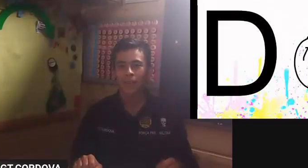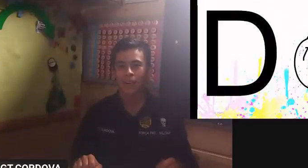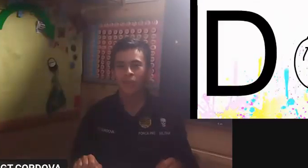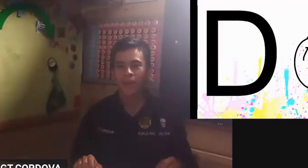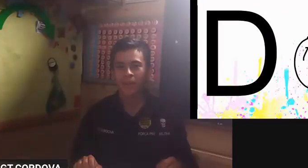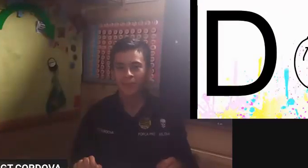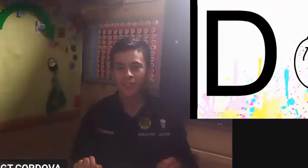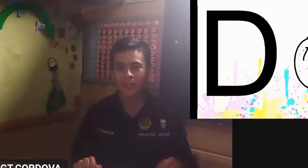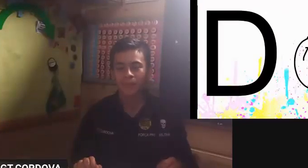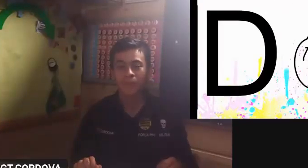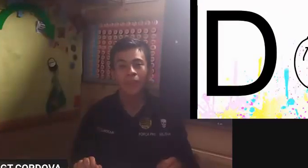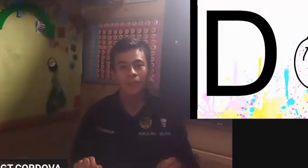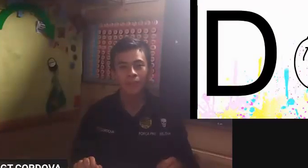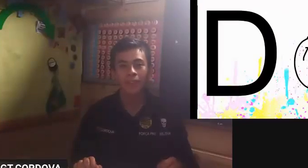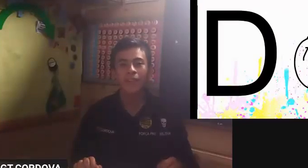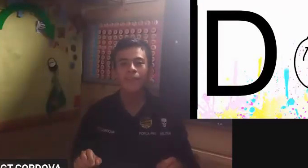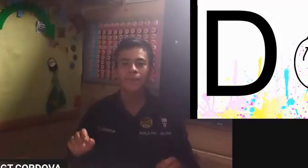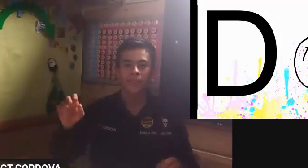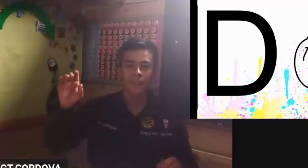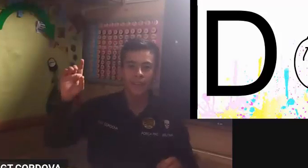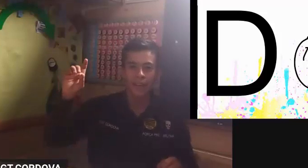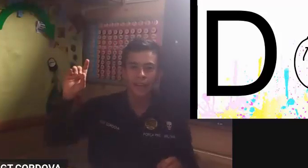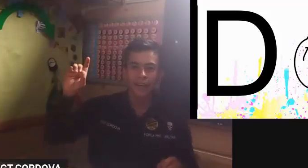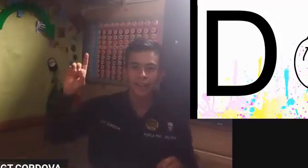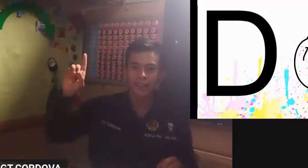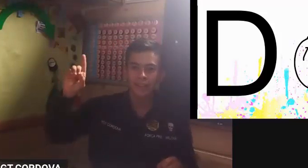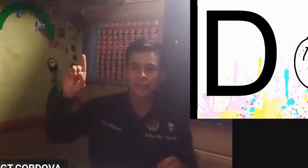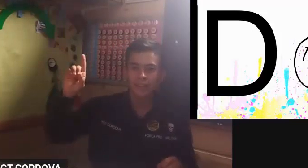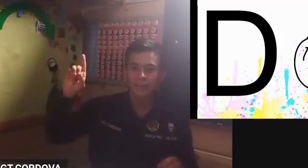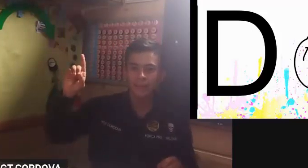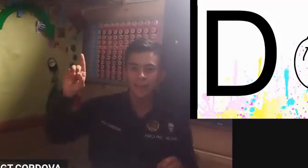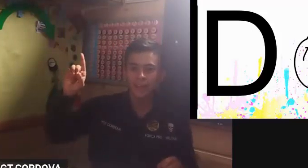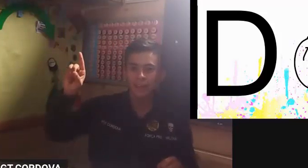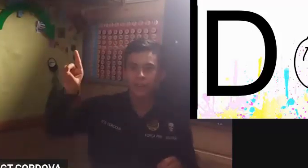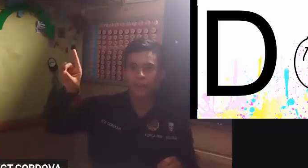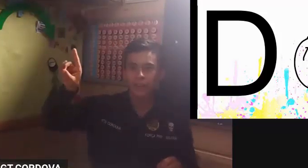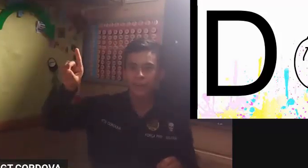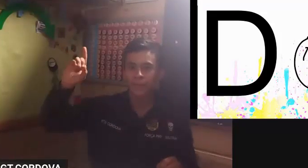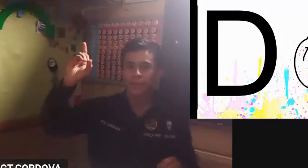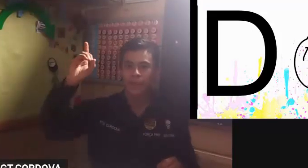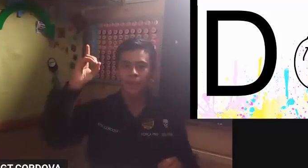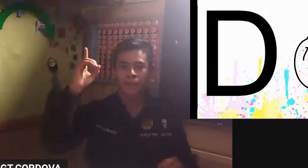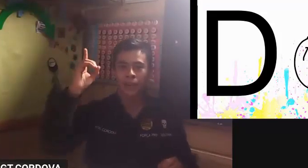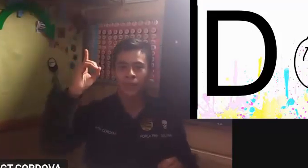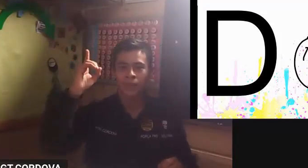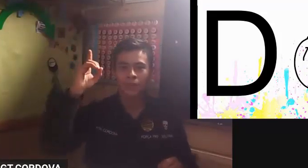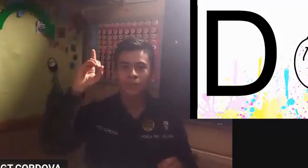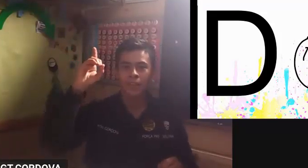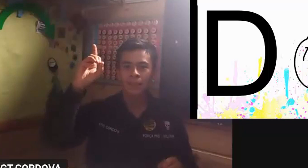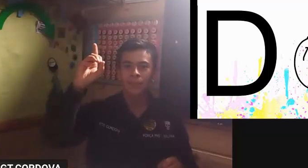Agora, como é que é o D? O D é assim. Então, ó, é como se estivesse